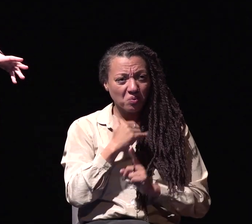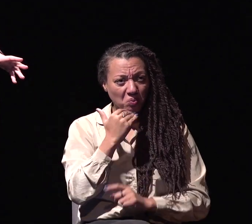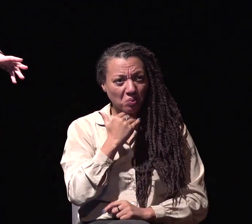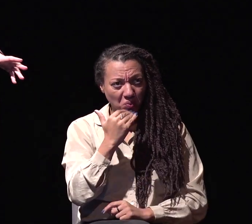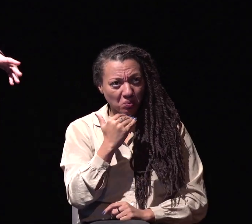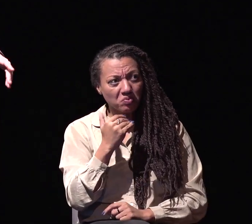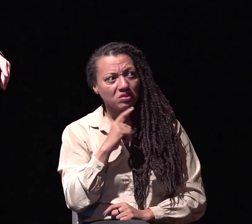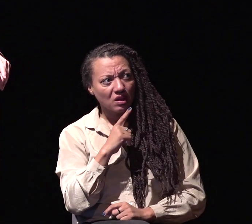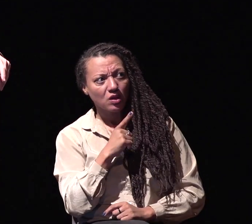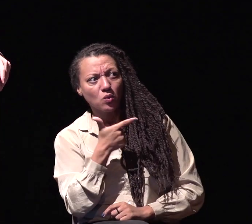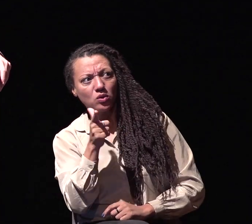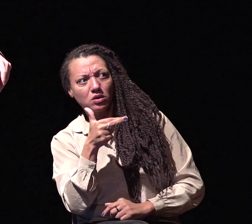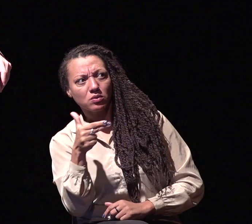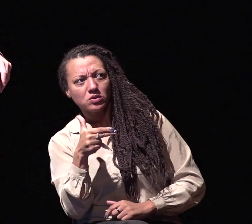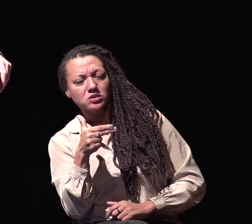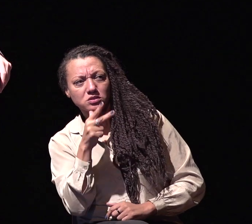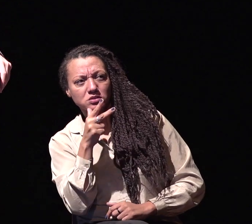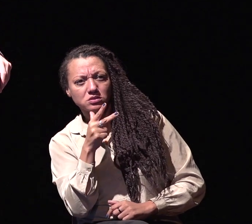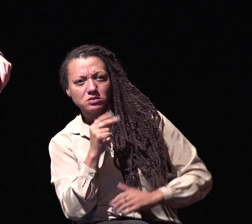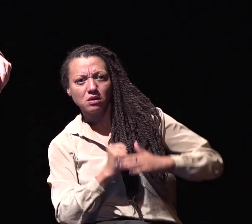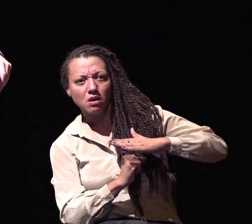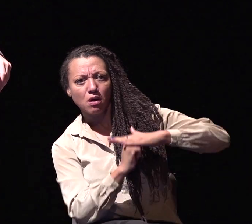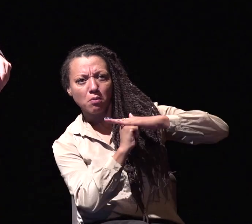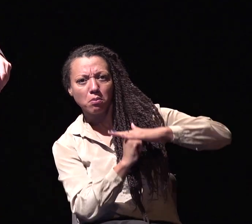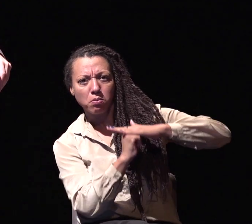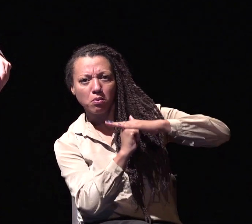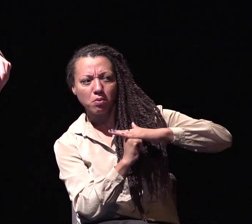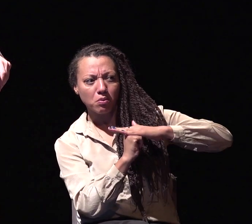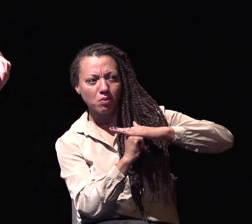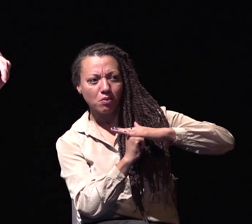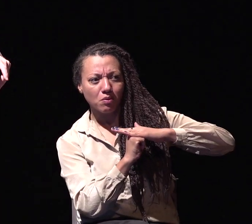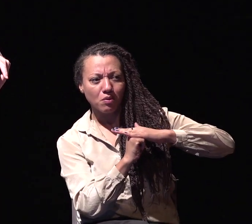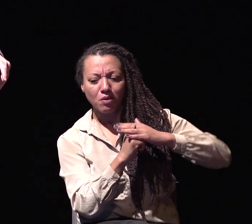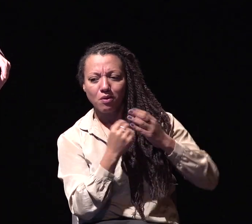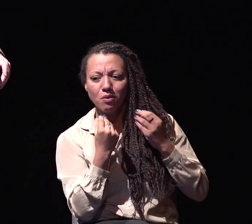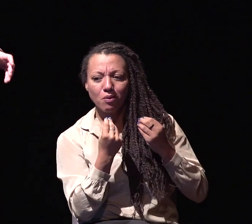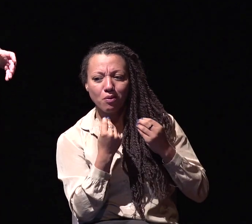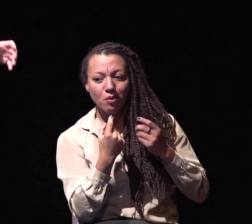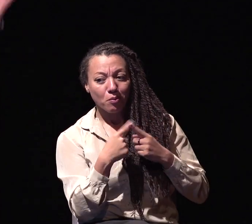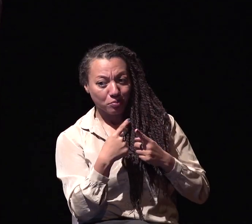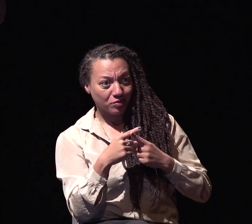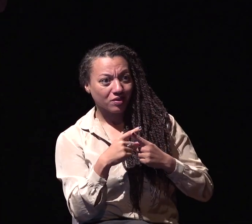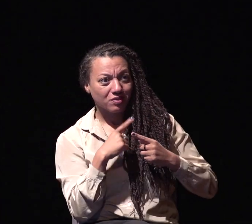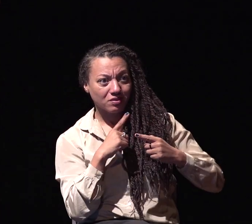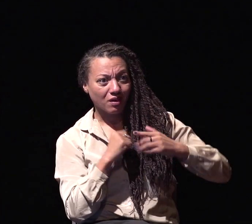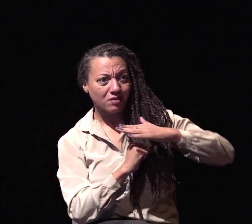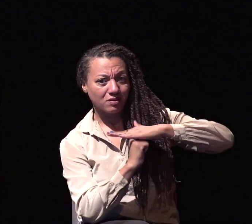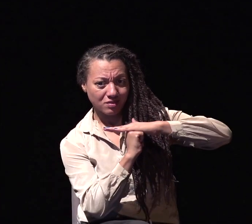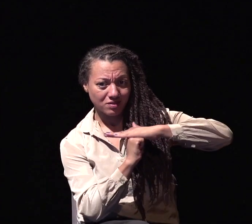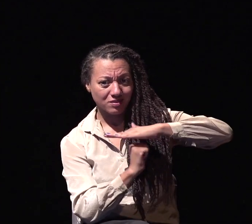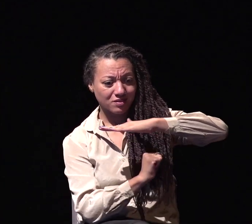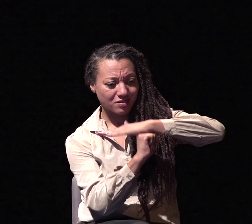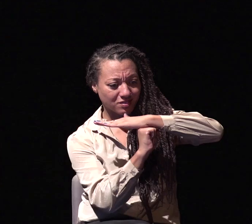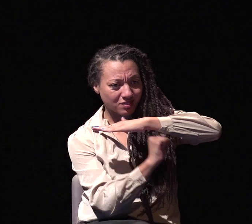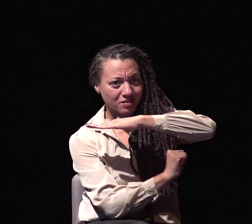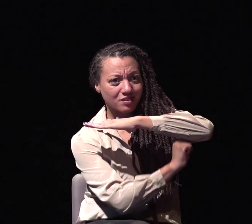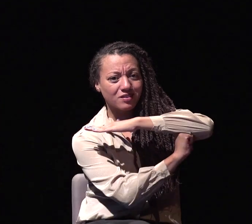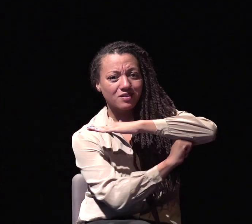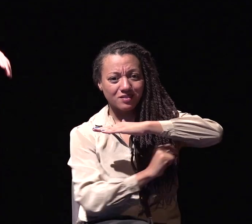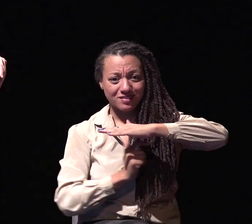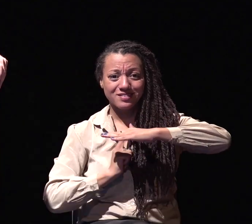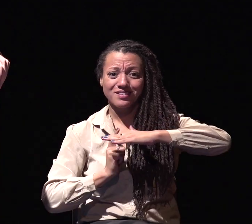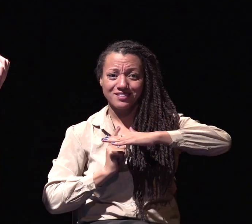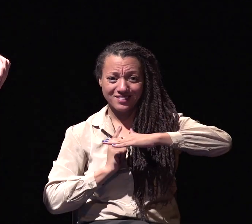lá, né? E a única possibilidade de segurar essa laje, porque está segurando, isso é um fato, ela está lá,